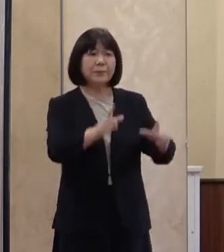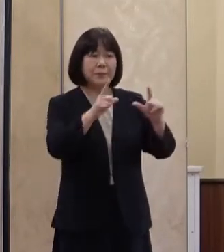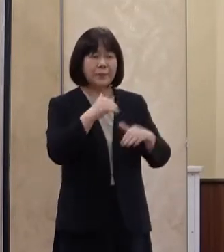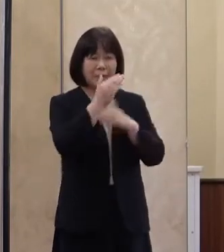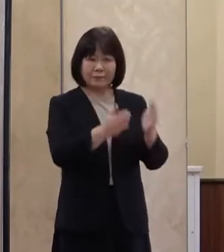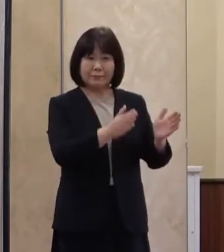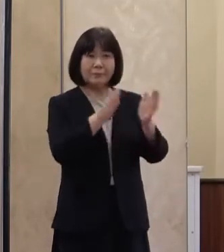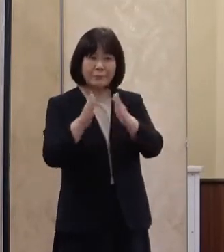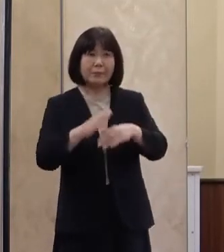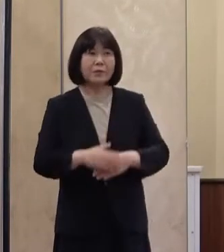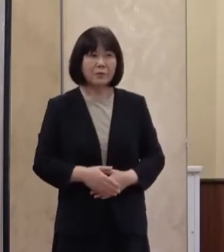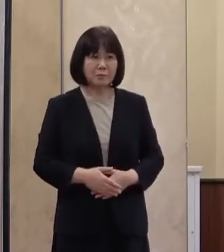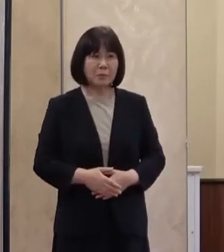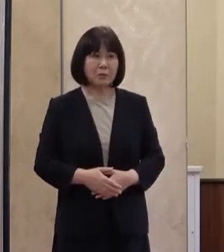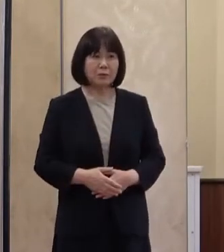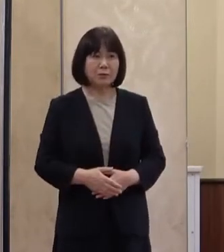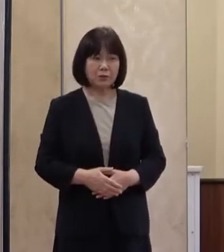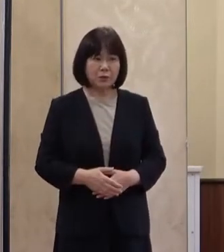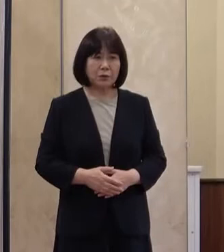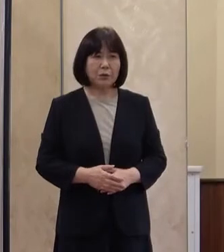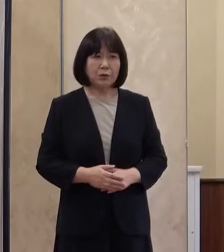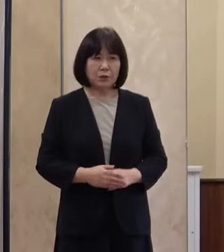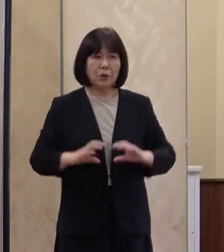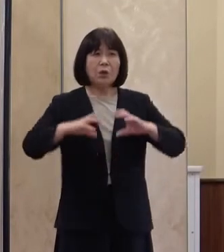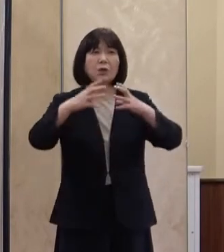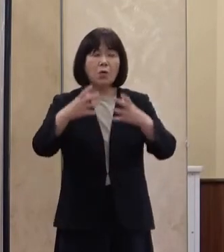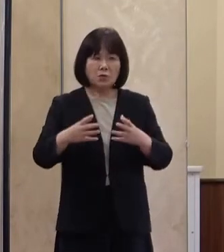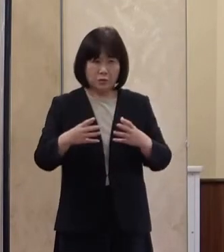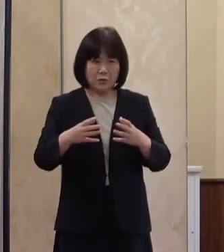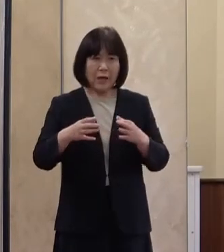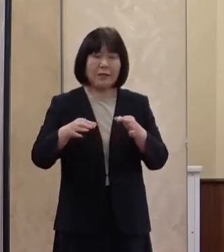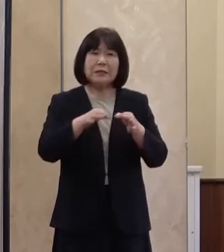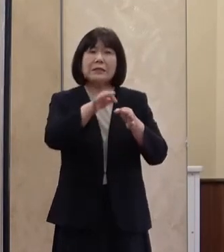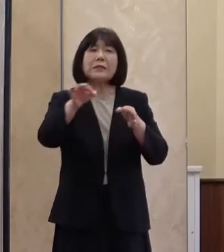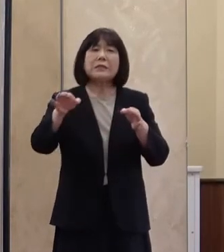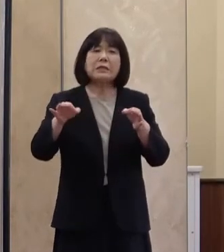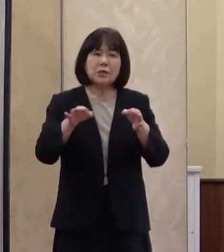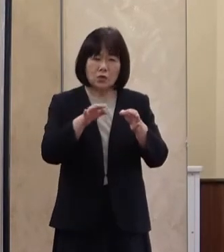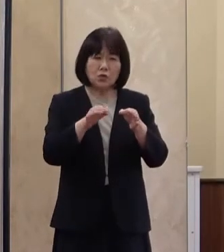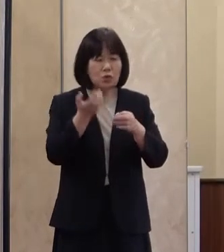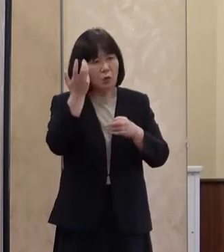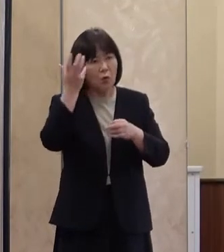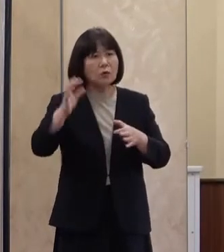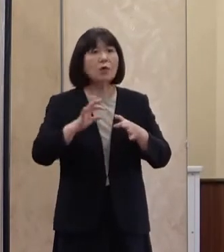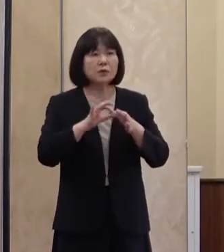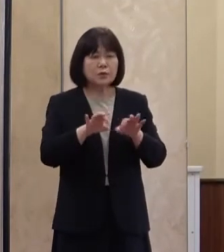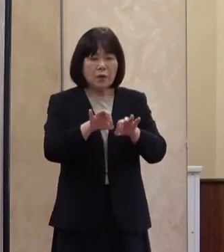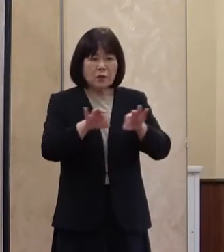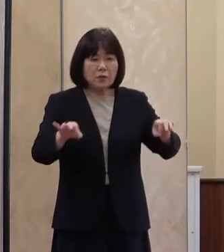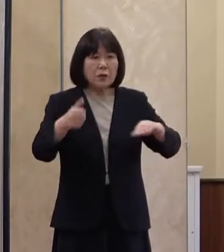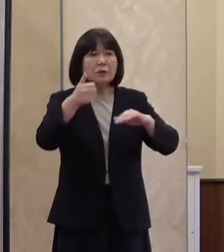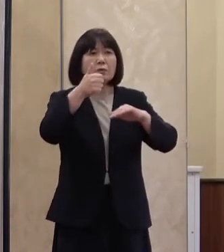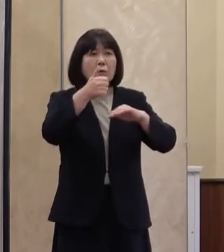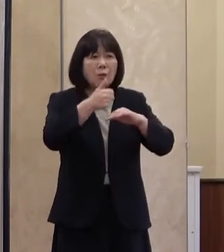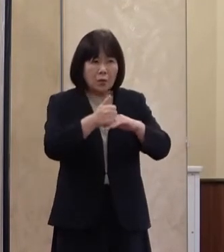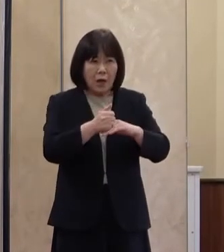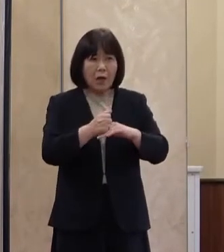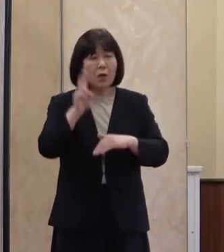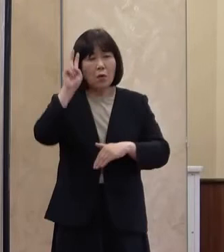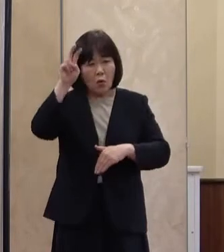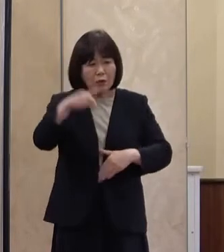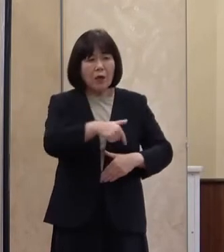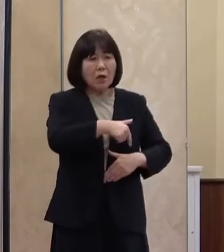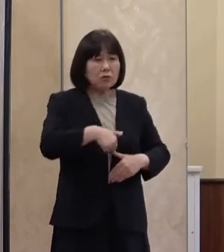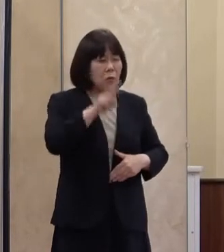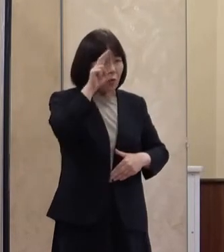わりまして、国際金融都市構想の実現に向けて菅首相がですね、東京大阪福岡の3都市を競わせる